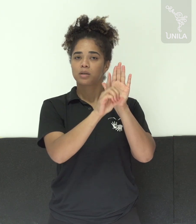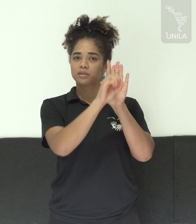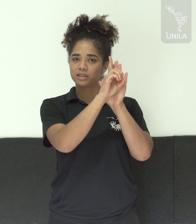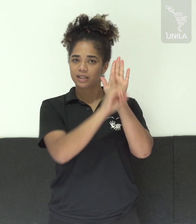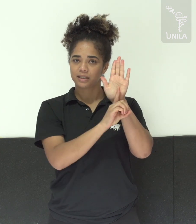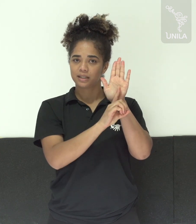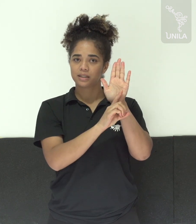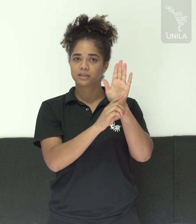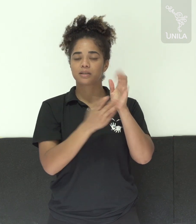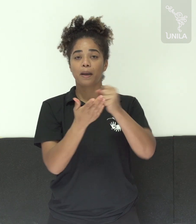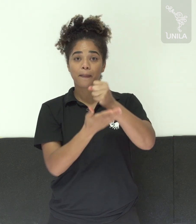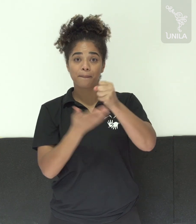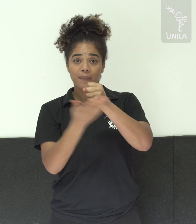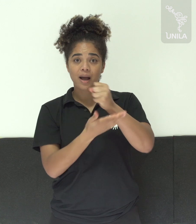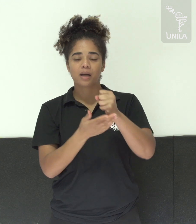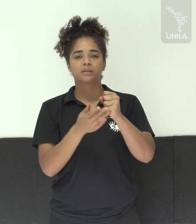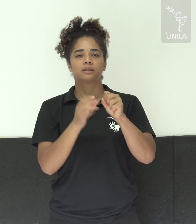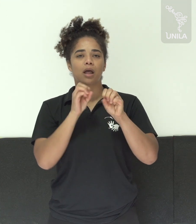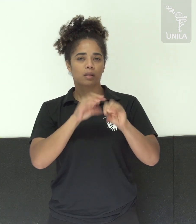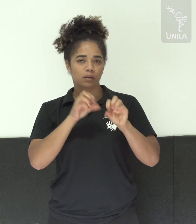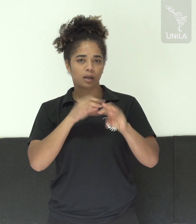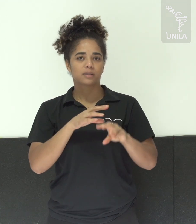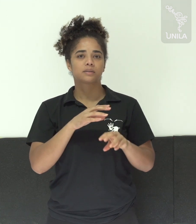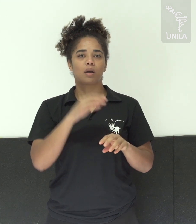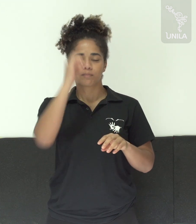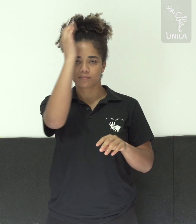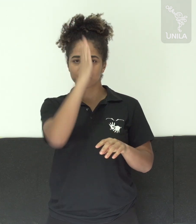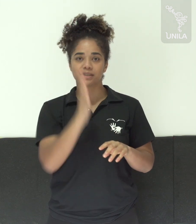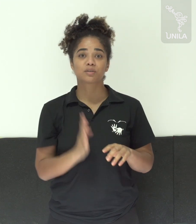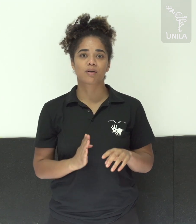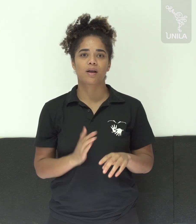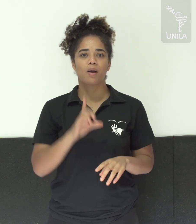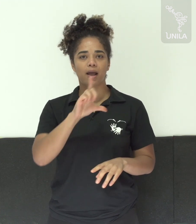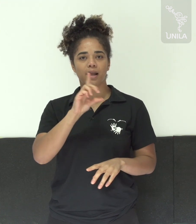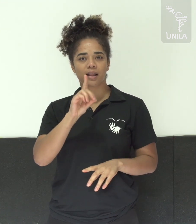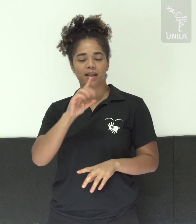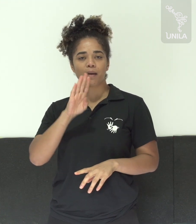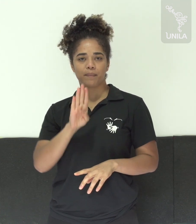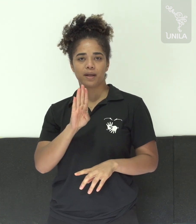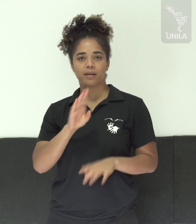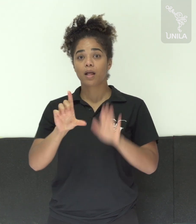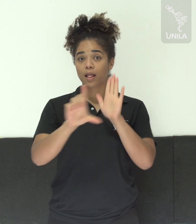Educação Nacional, LDB, Lei número